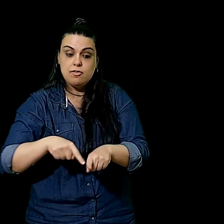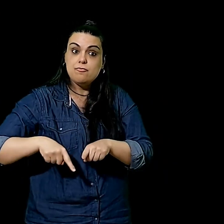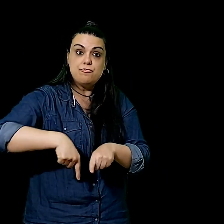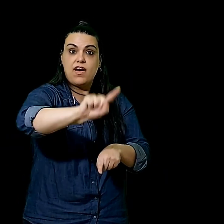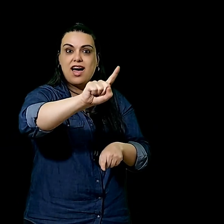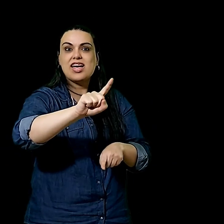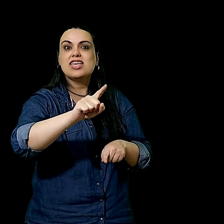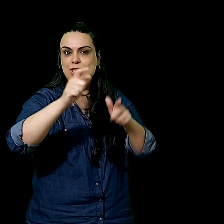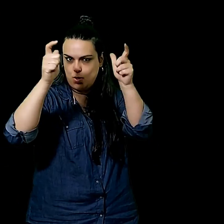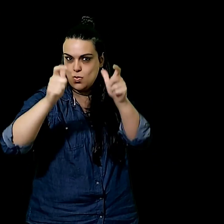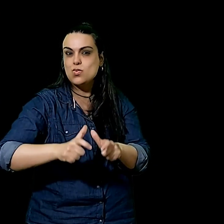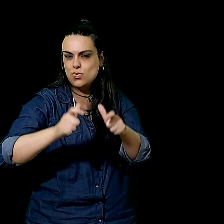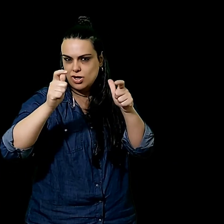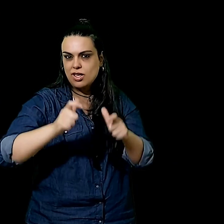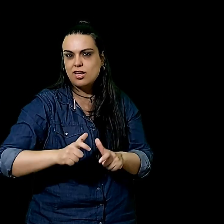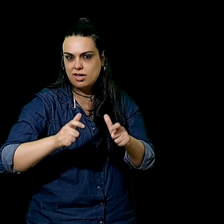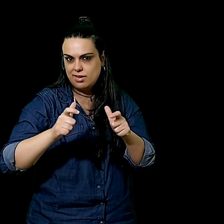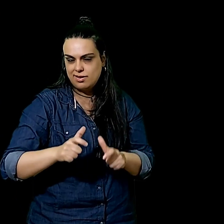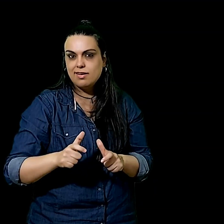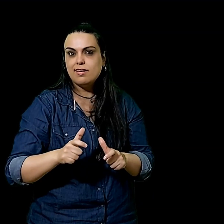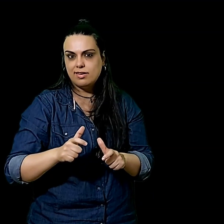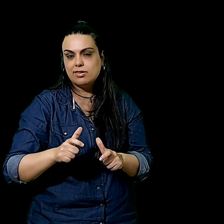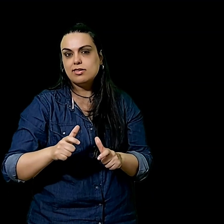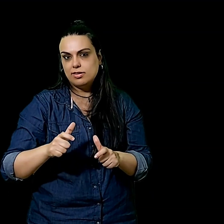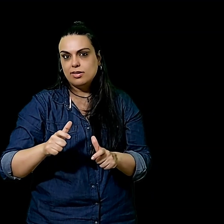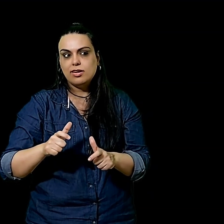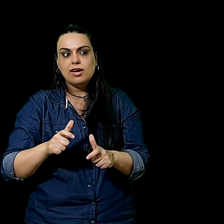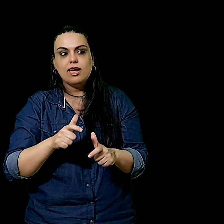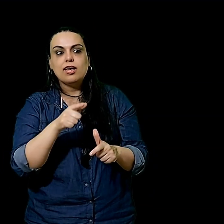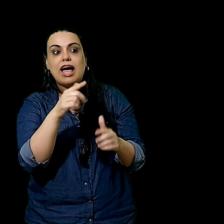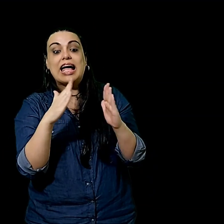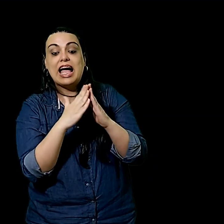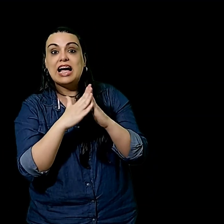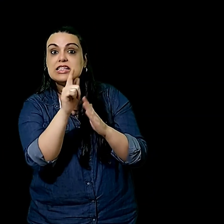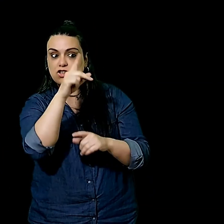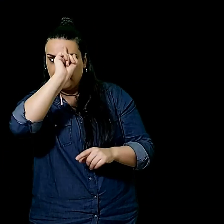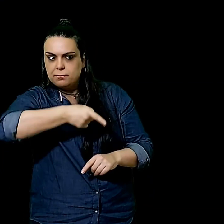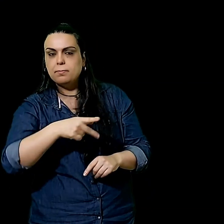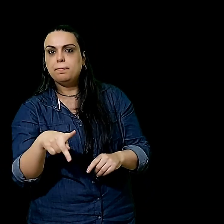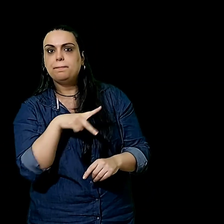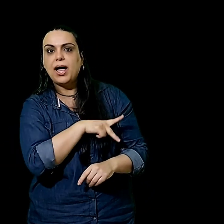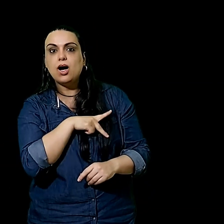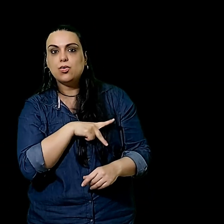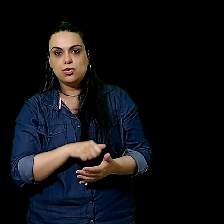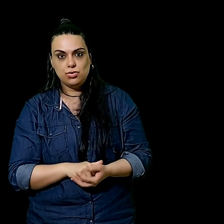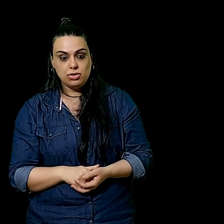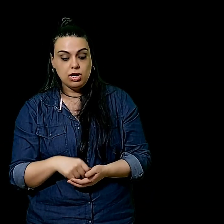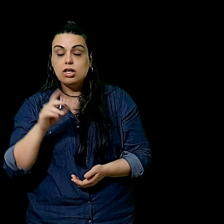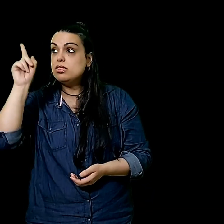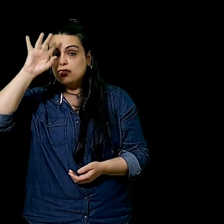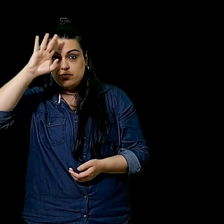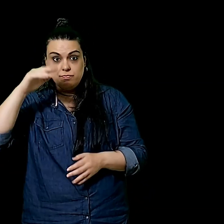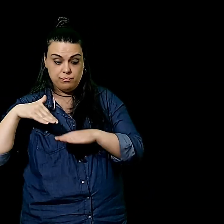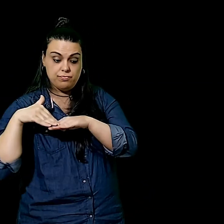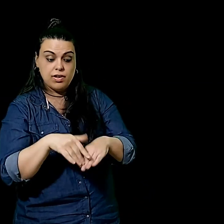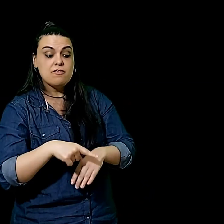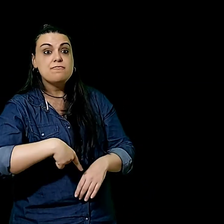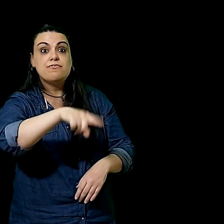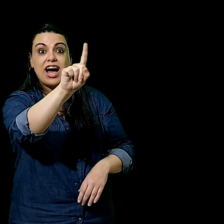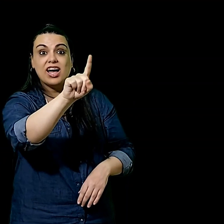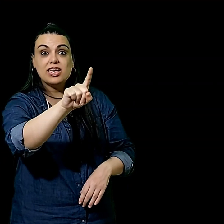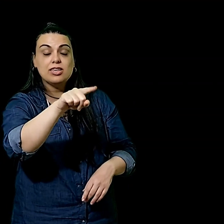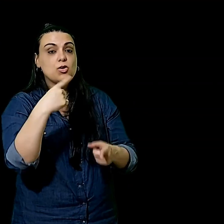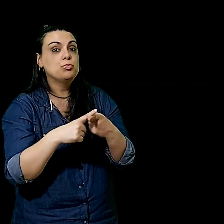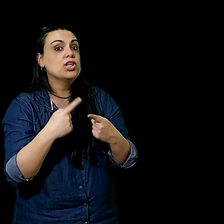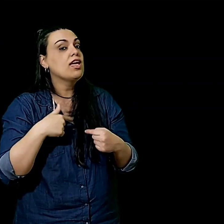aonde ele havia mandado Paulo chegar, dizendo para ele: Ananias, vai, porque este é para